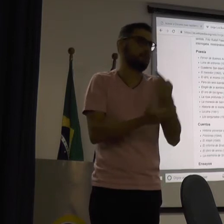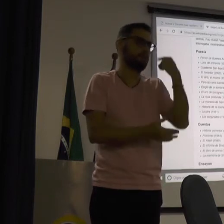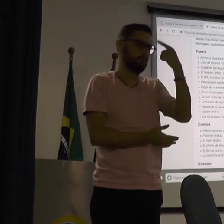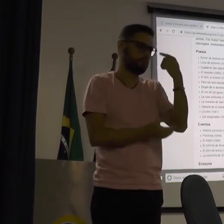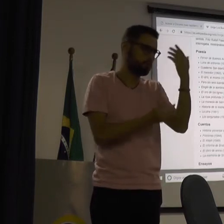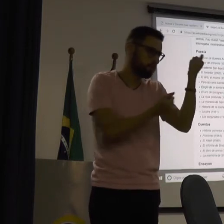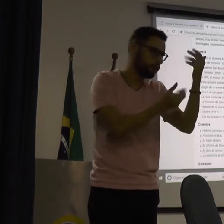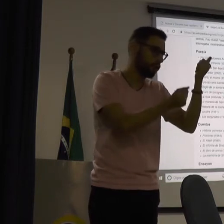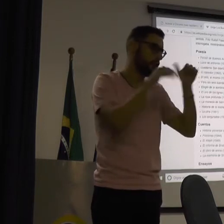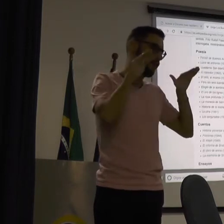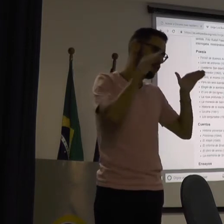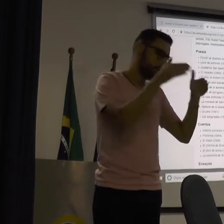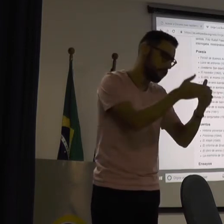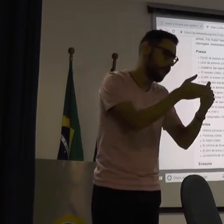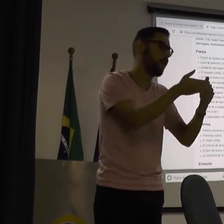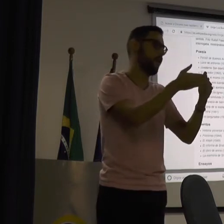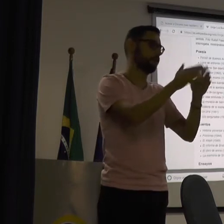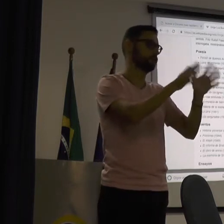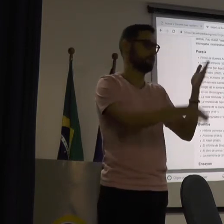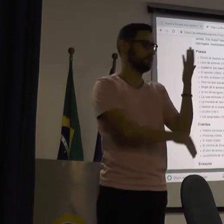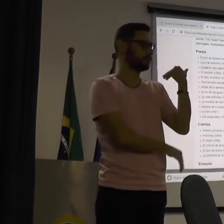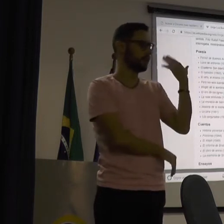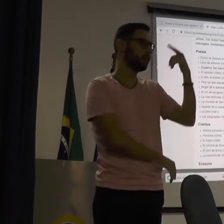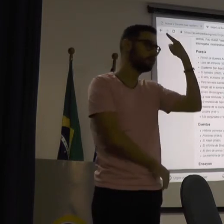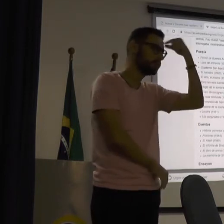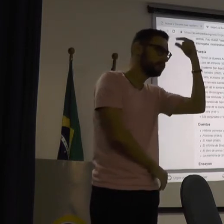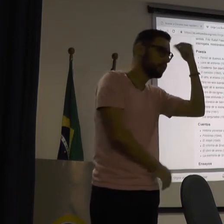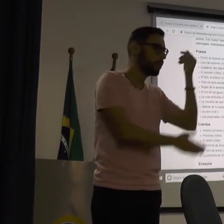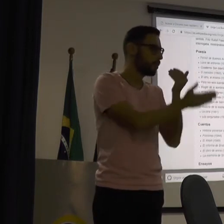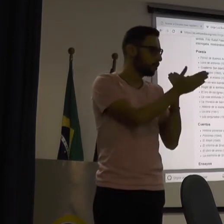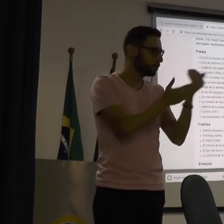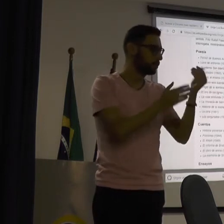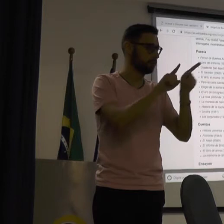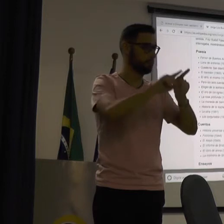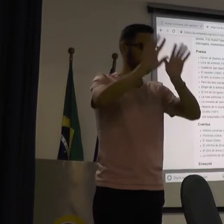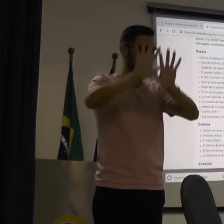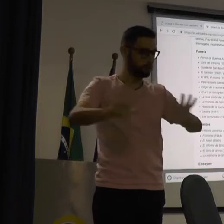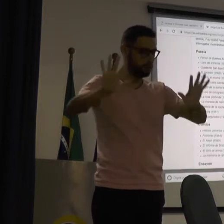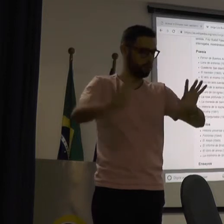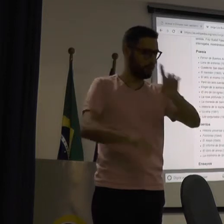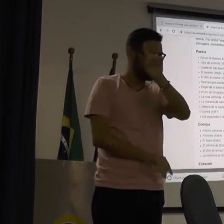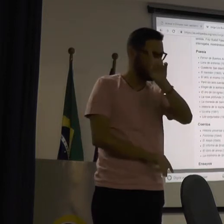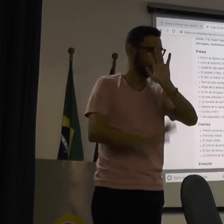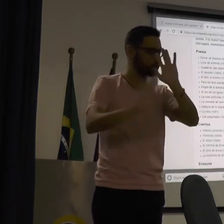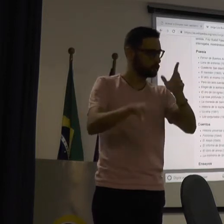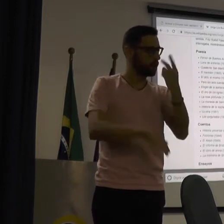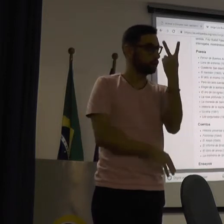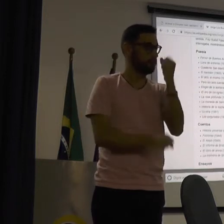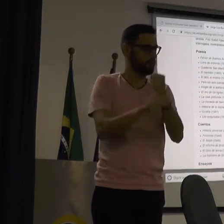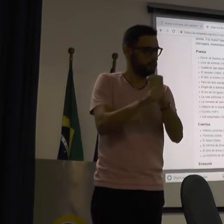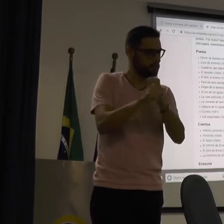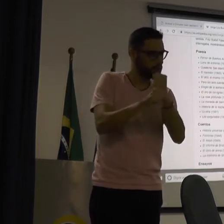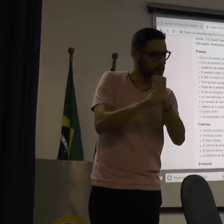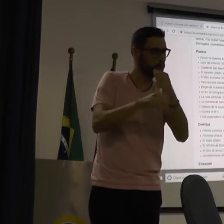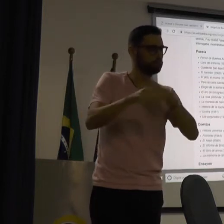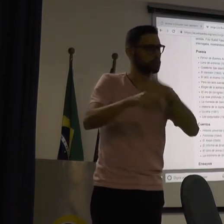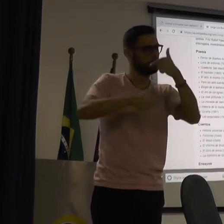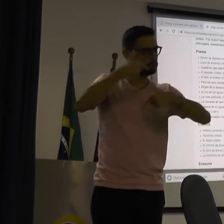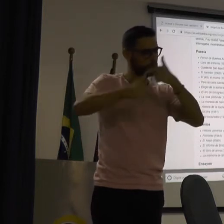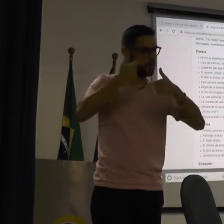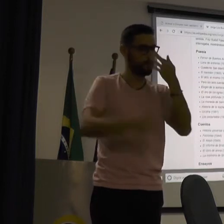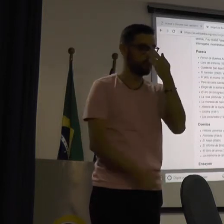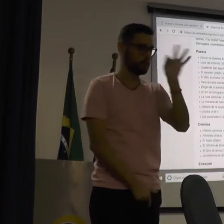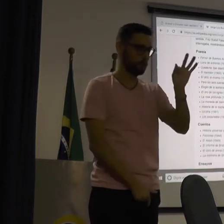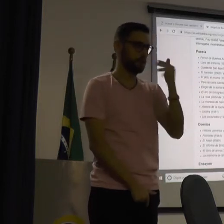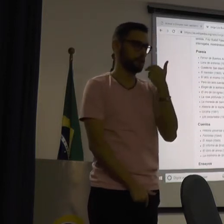minha carreira na graduação, né? Lá na UFC eu dei 2 anos, né, de colaboração técnica, eu trabalhei com francês. Foi